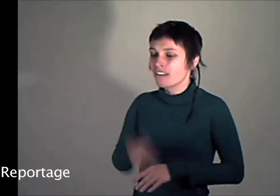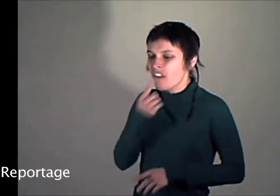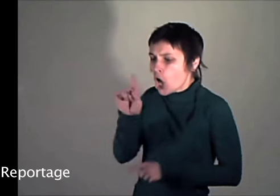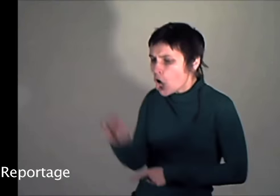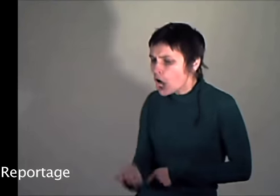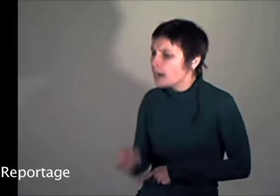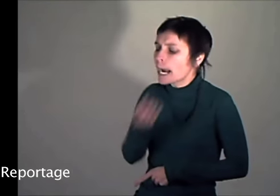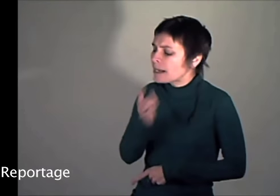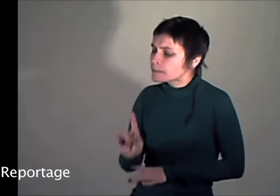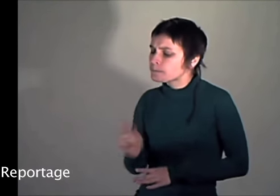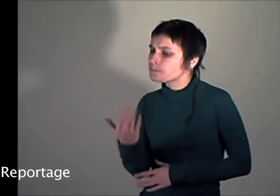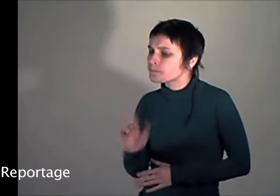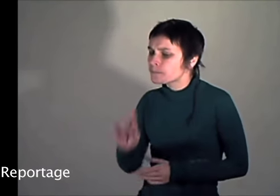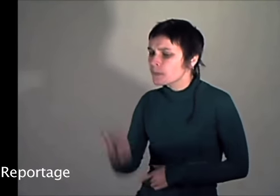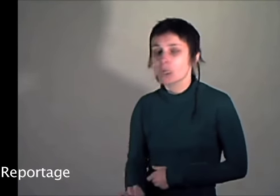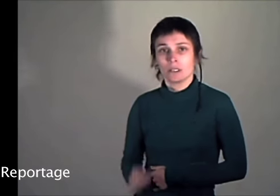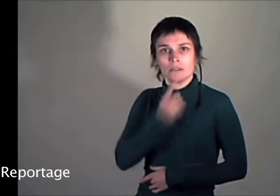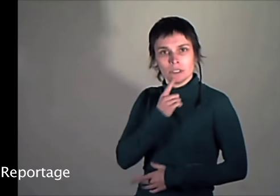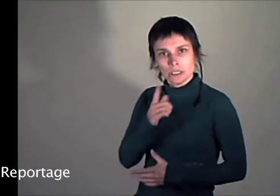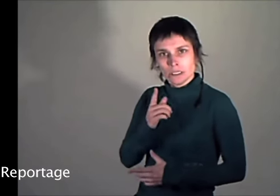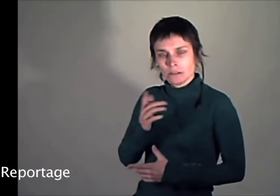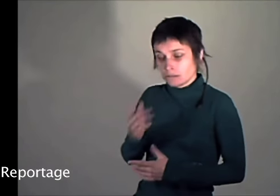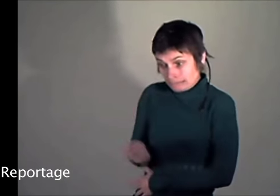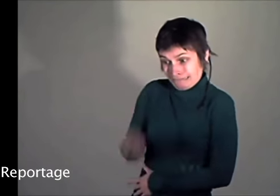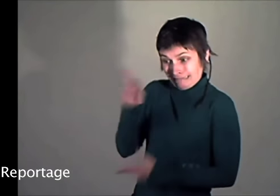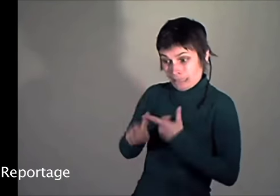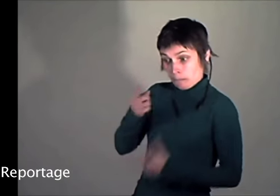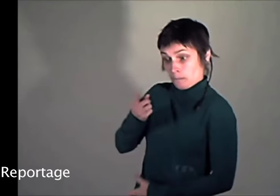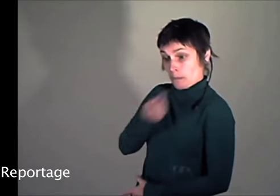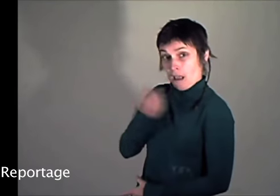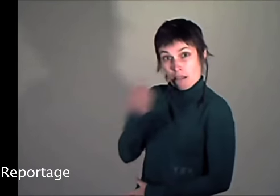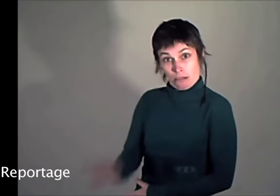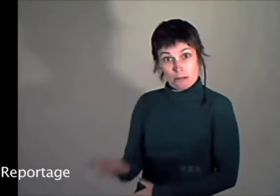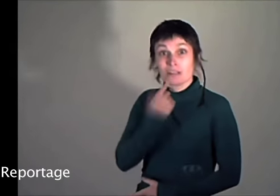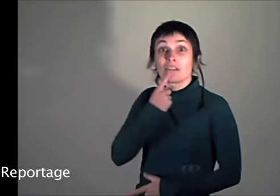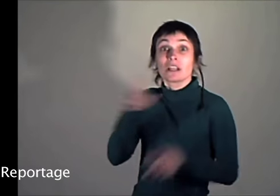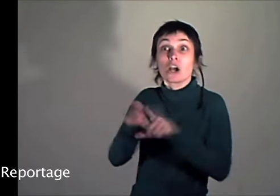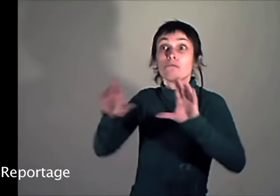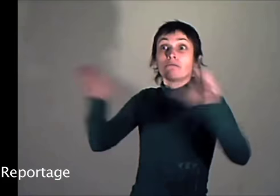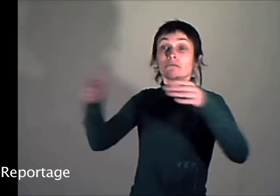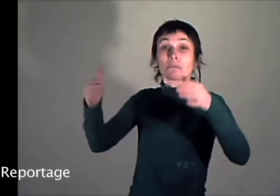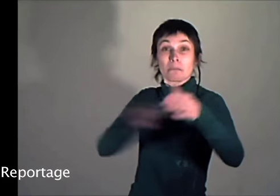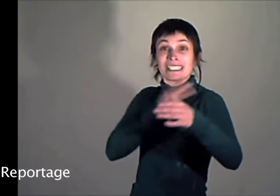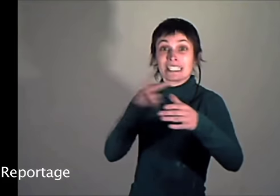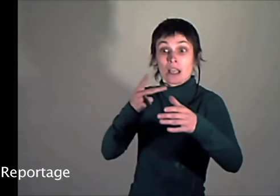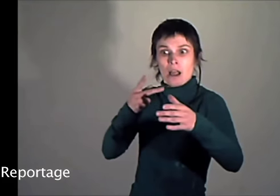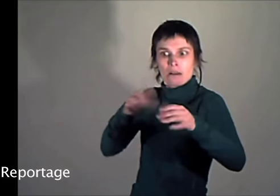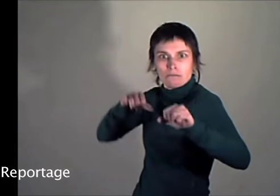Mon enfant il est différent de moi, je veux que mon enfant il soit comme moi. Allez, vas-y, tu parles. Et donc ils corrigent leurs enfants, ils leur apprennent